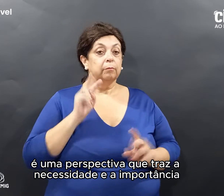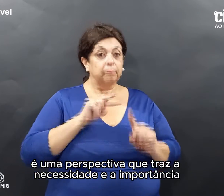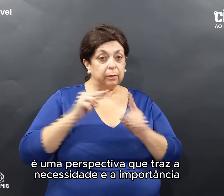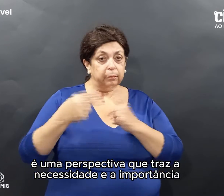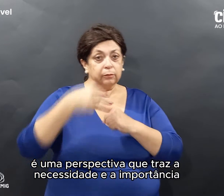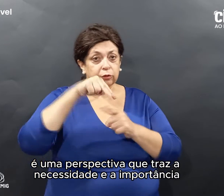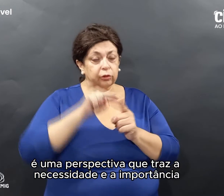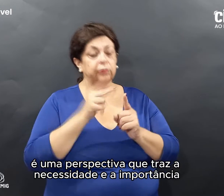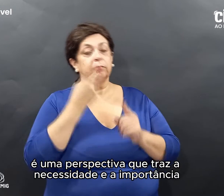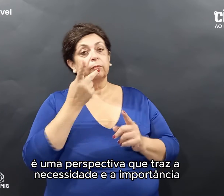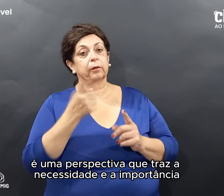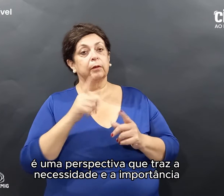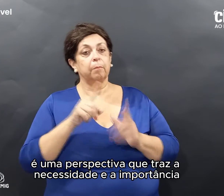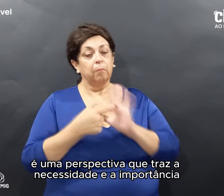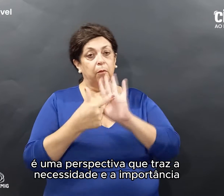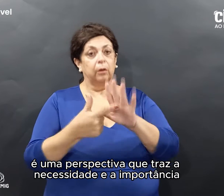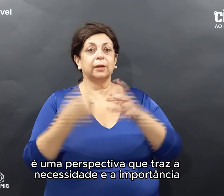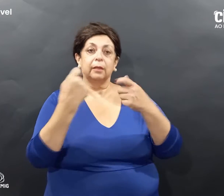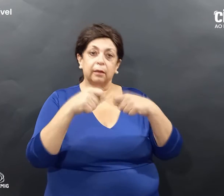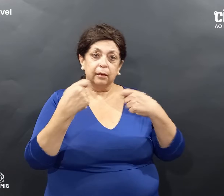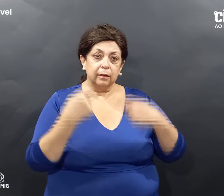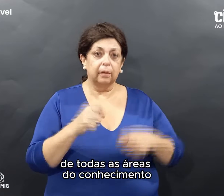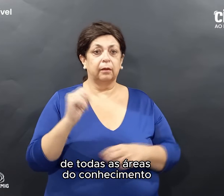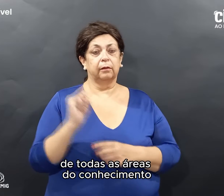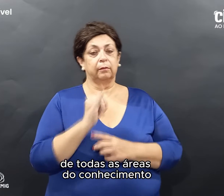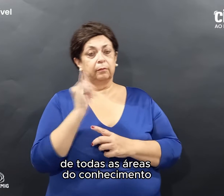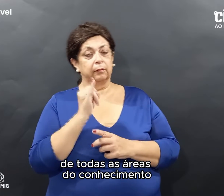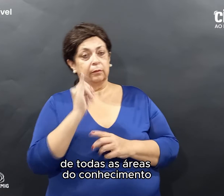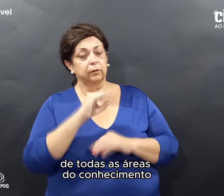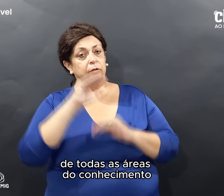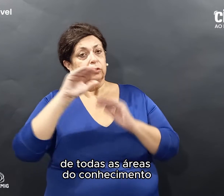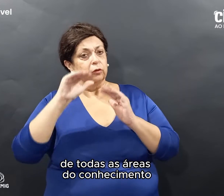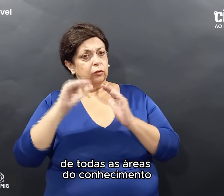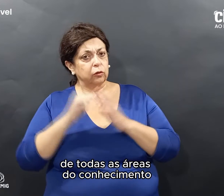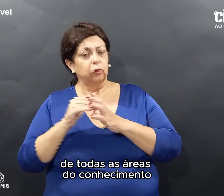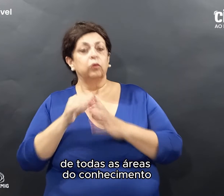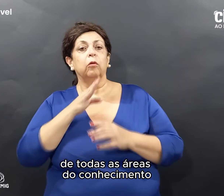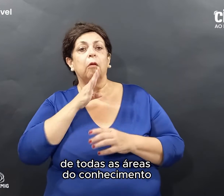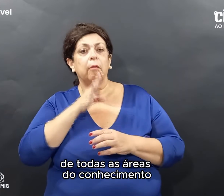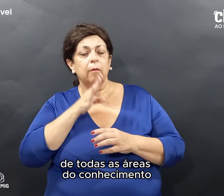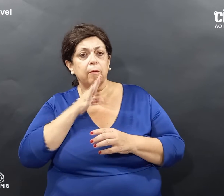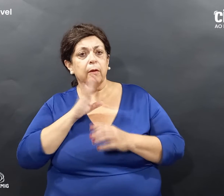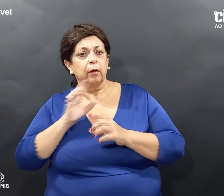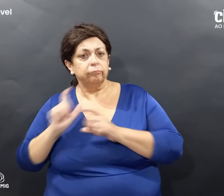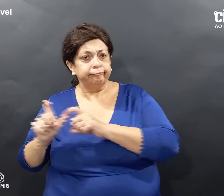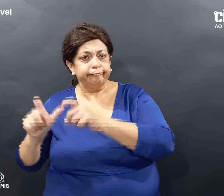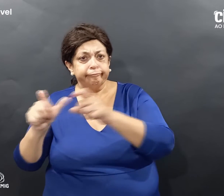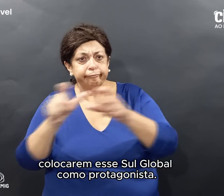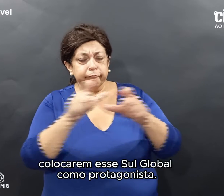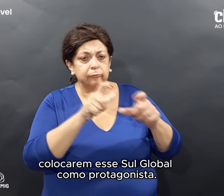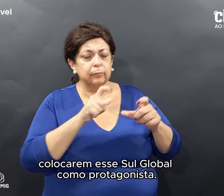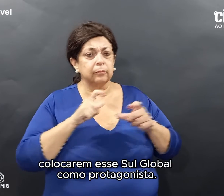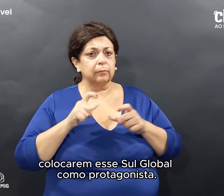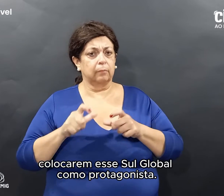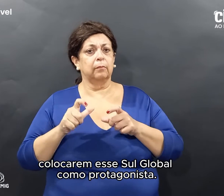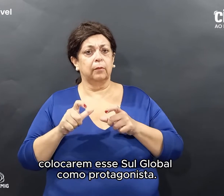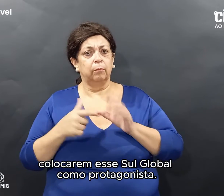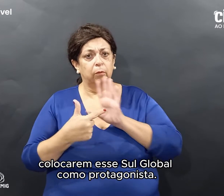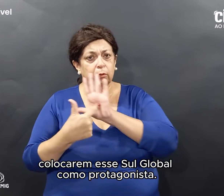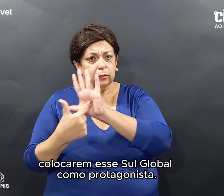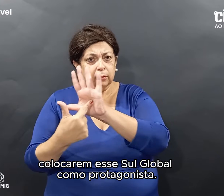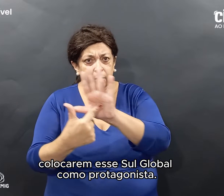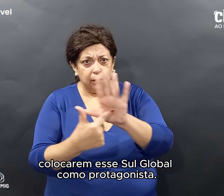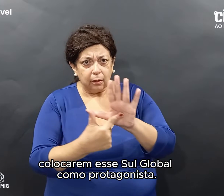né, a necessidade e a importância de todas as áreas do conhecimento colocarem